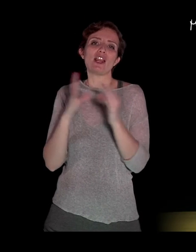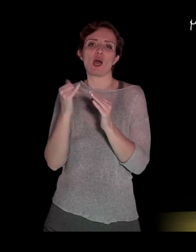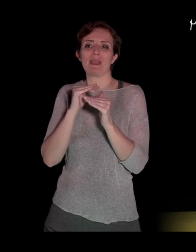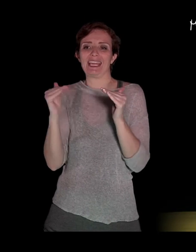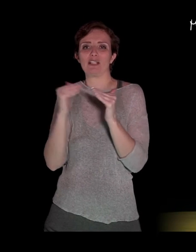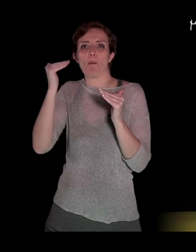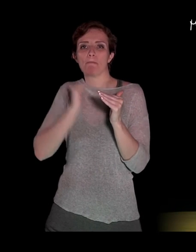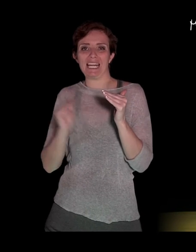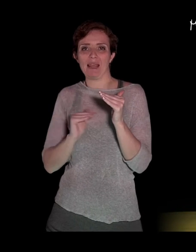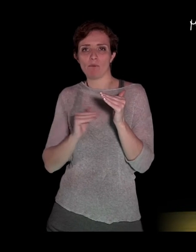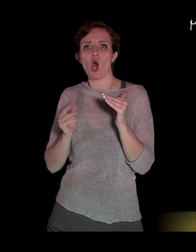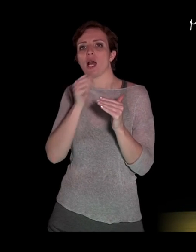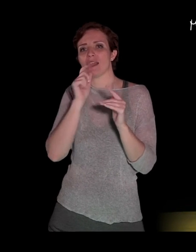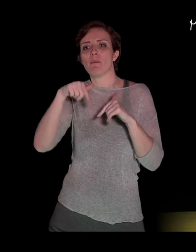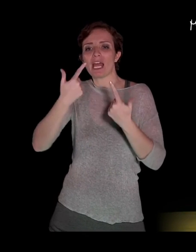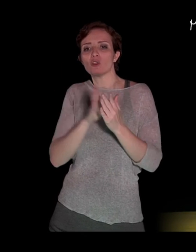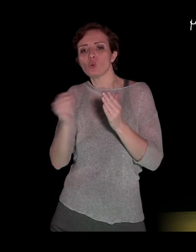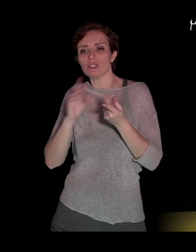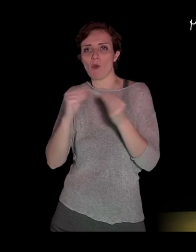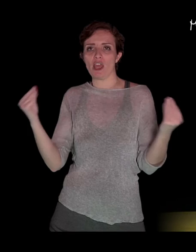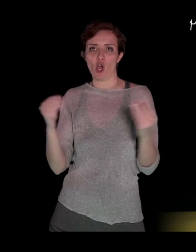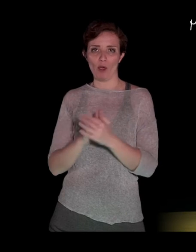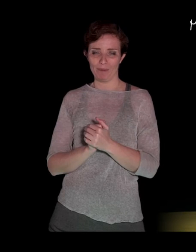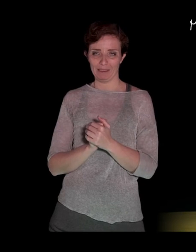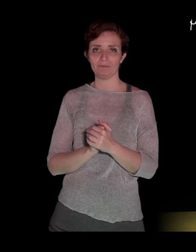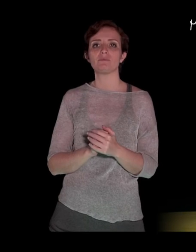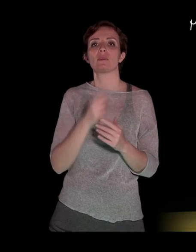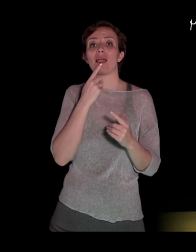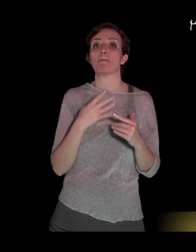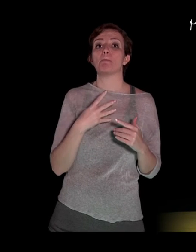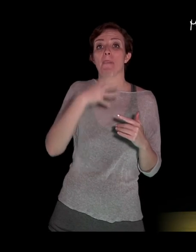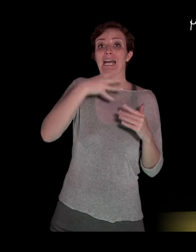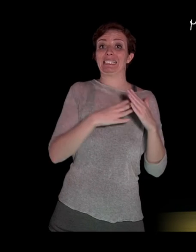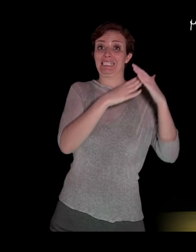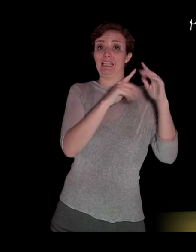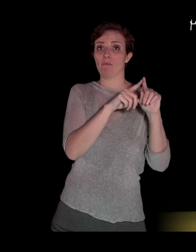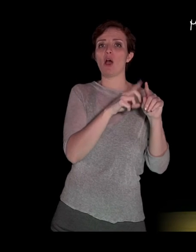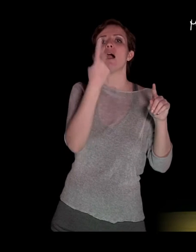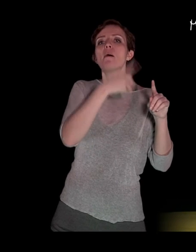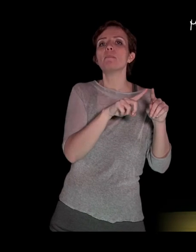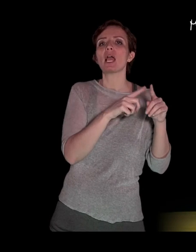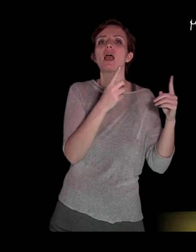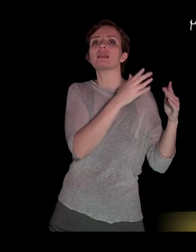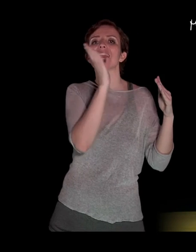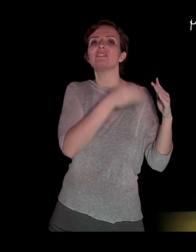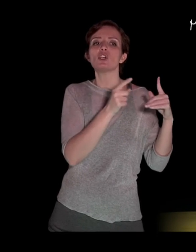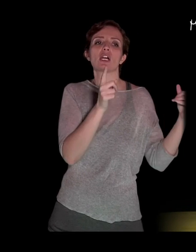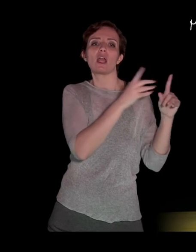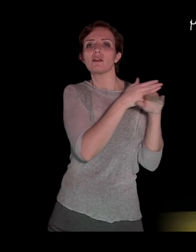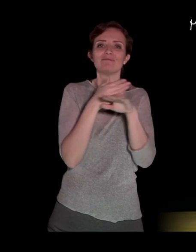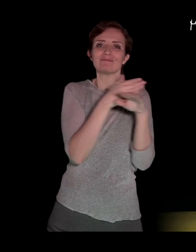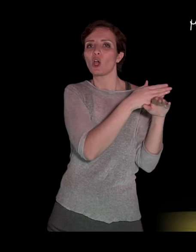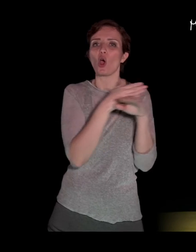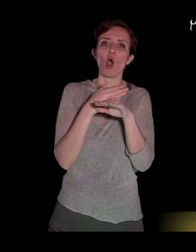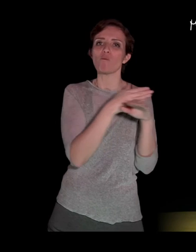tutti i polinomi dati detto In altri termini il massimo comun divisore non è altro che il prodotto dei fattori irriducibili comuni presi una sola